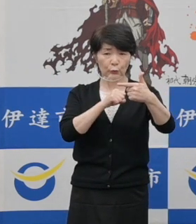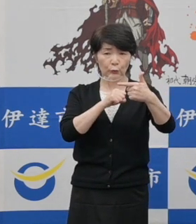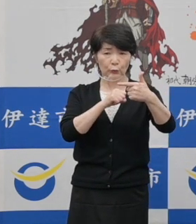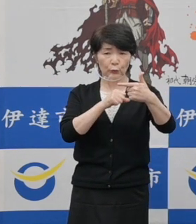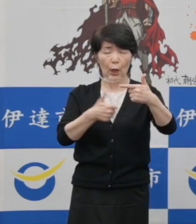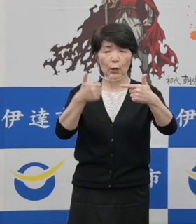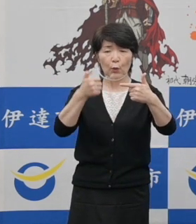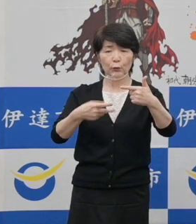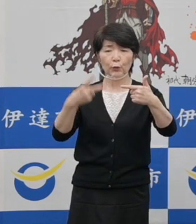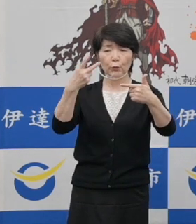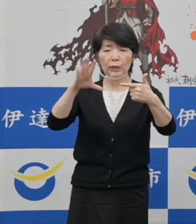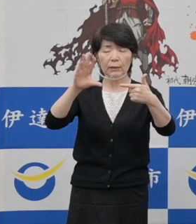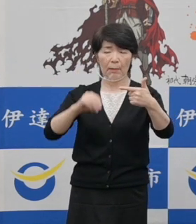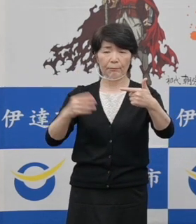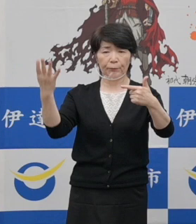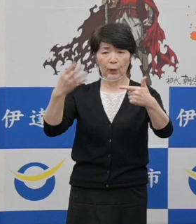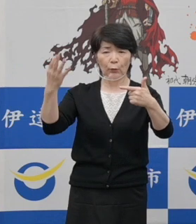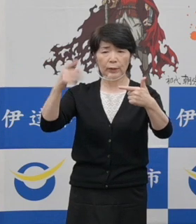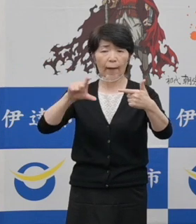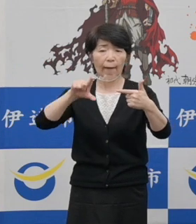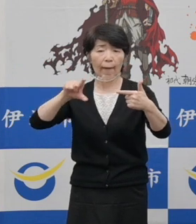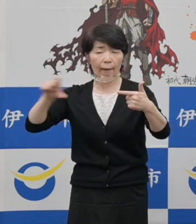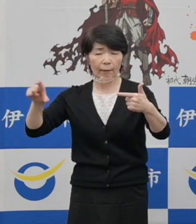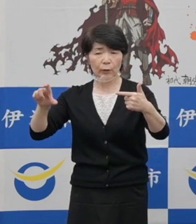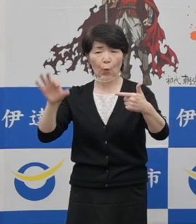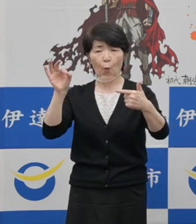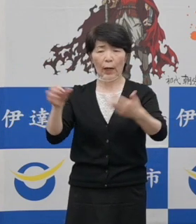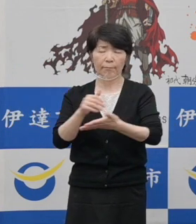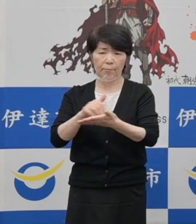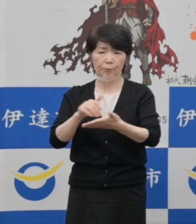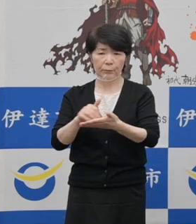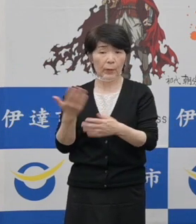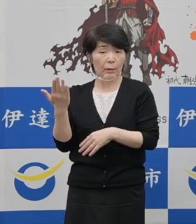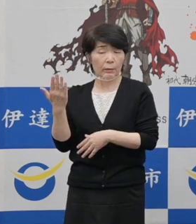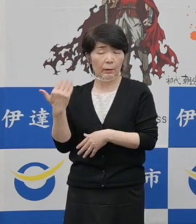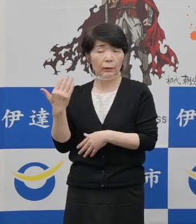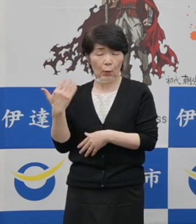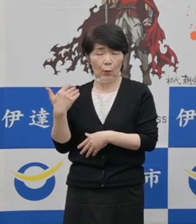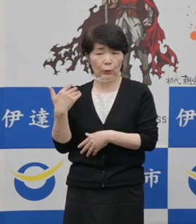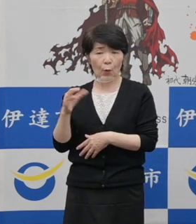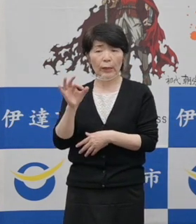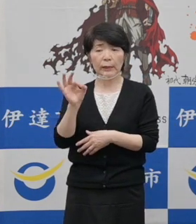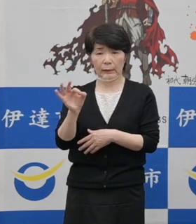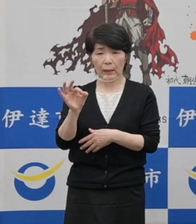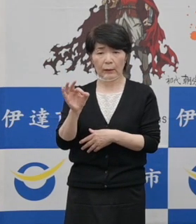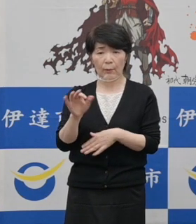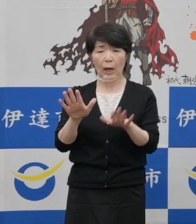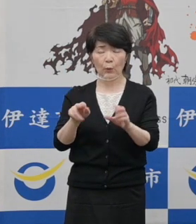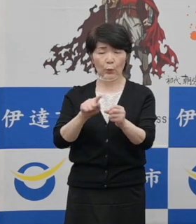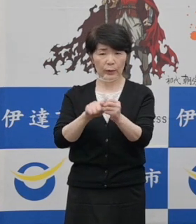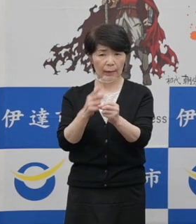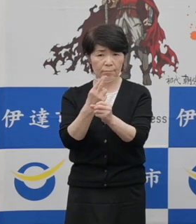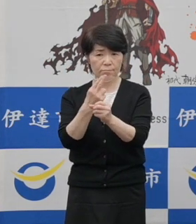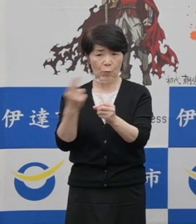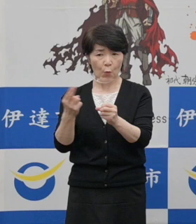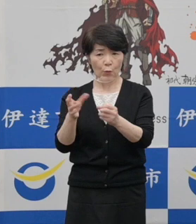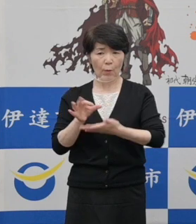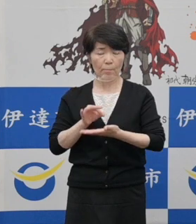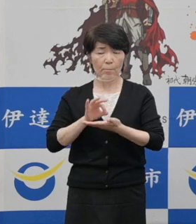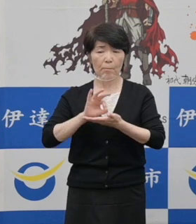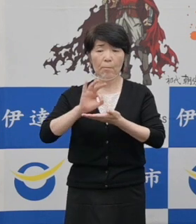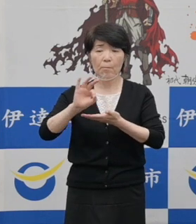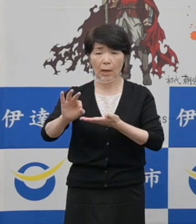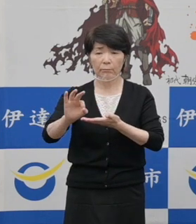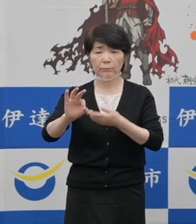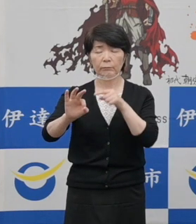52万4千となっておりまして、先ほどの金額につきましては今年度分の支出ということになります。